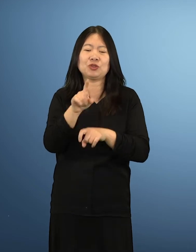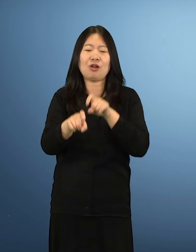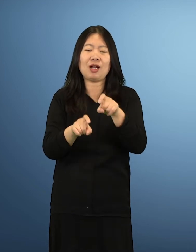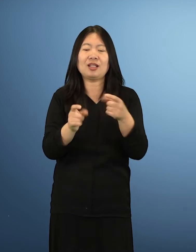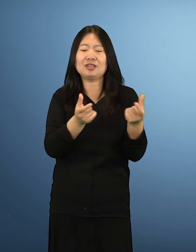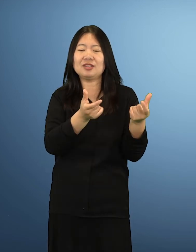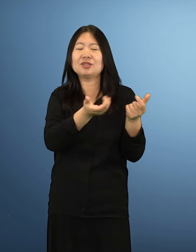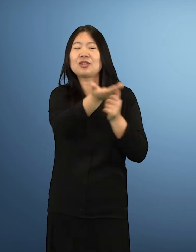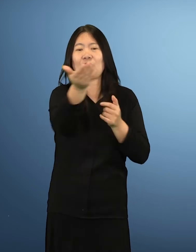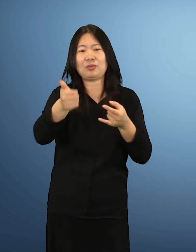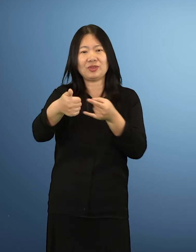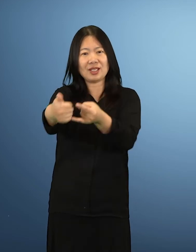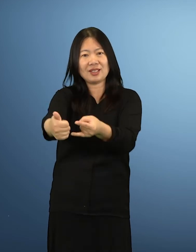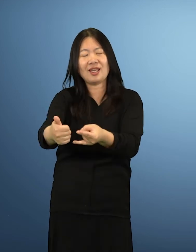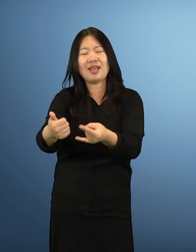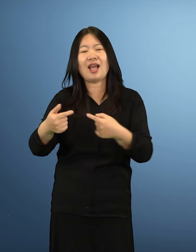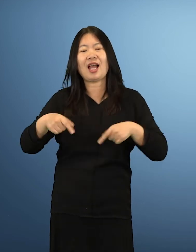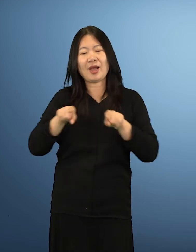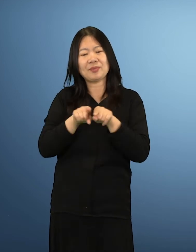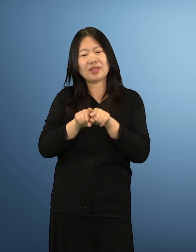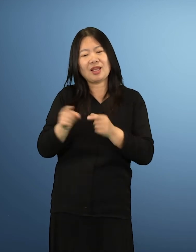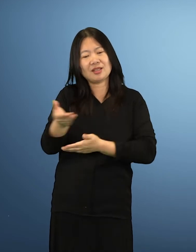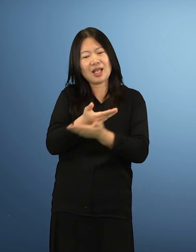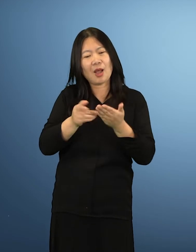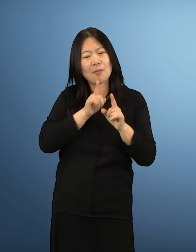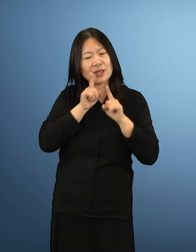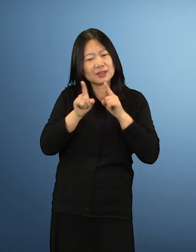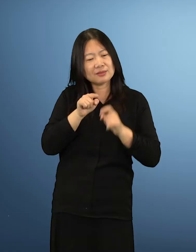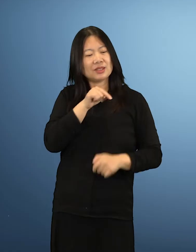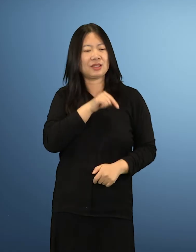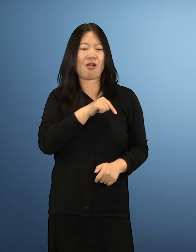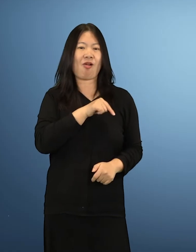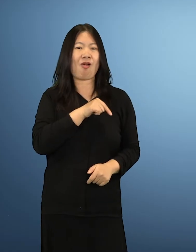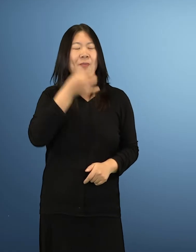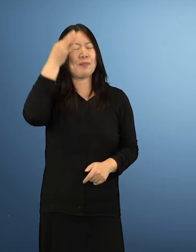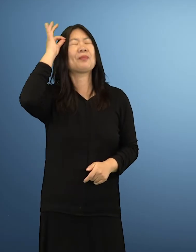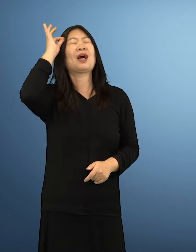우리 모두에게 공유해야 할 말씀이 바로 이 말씀이다.